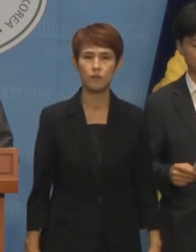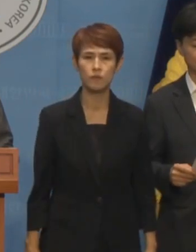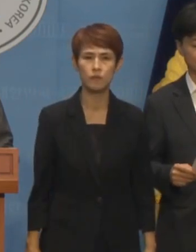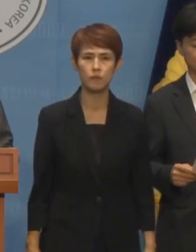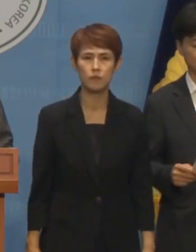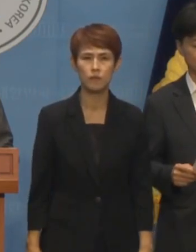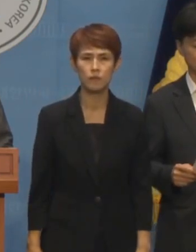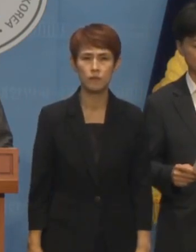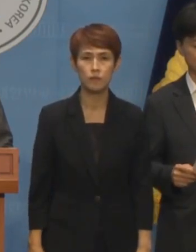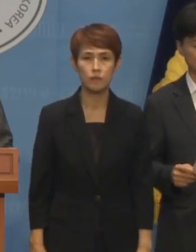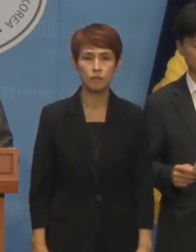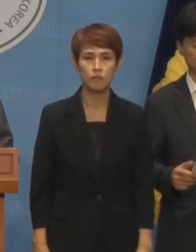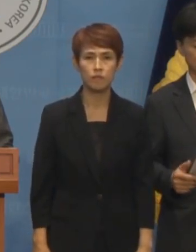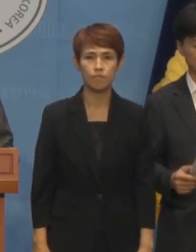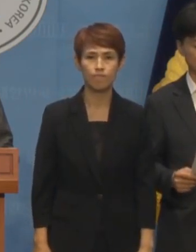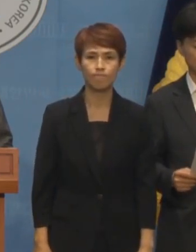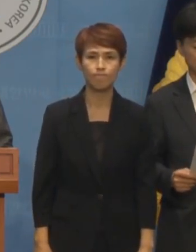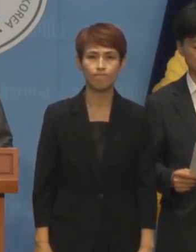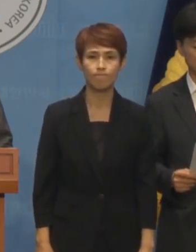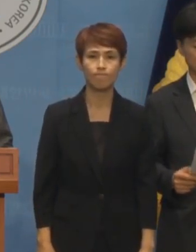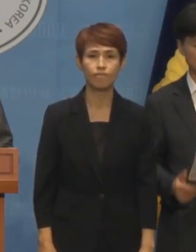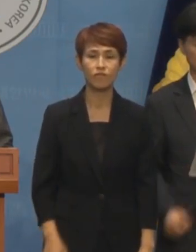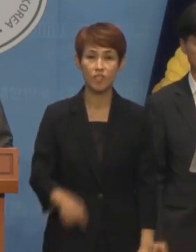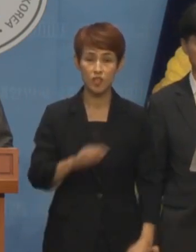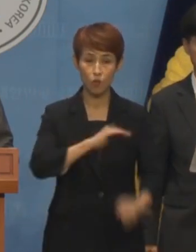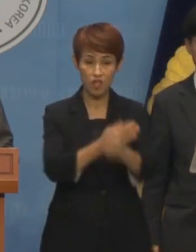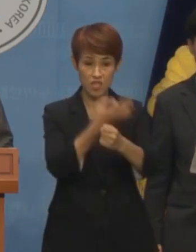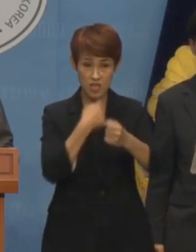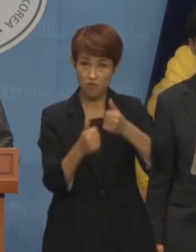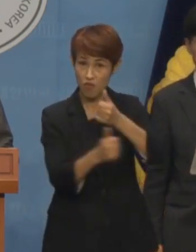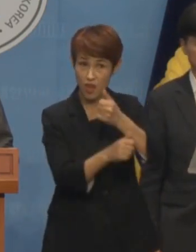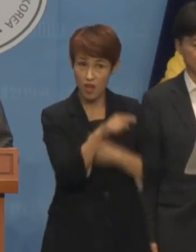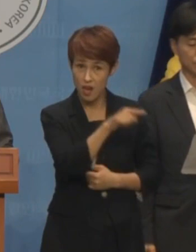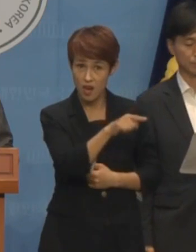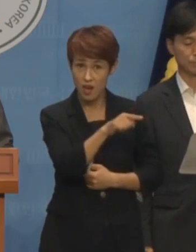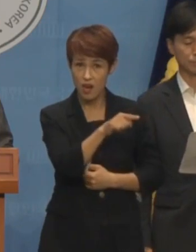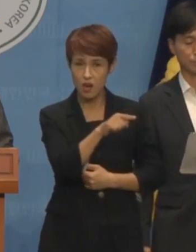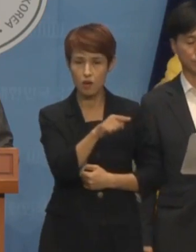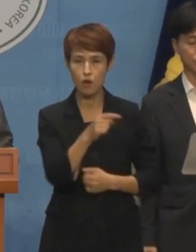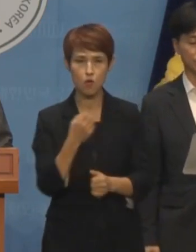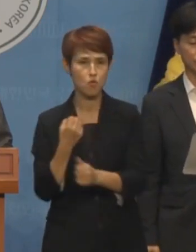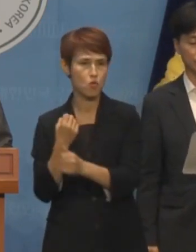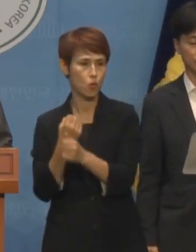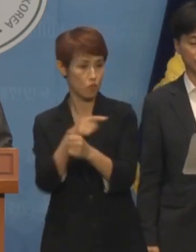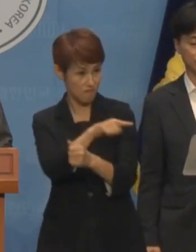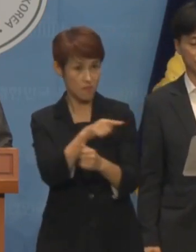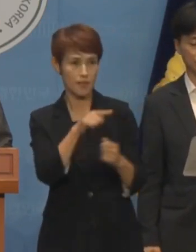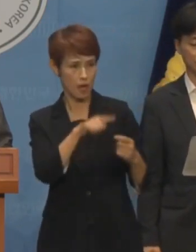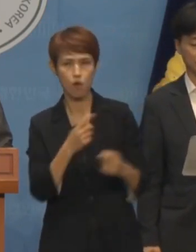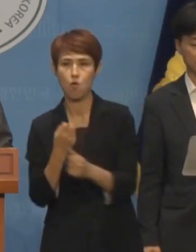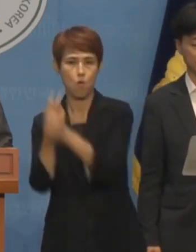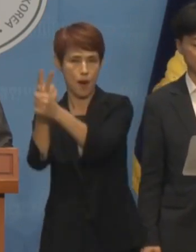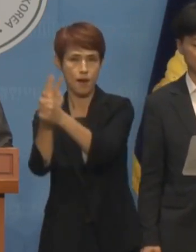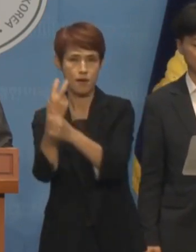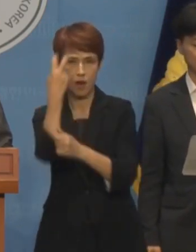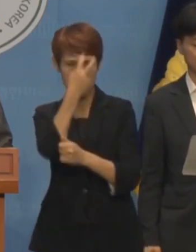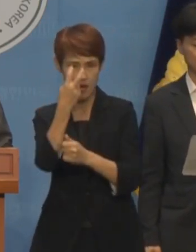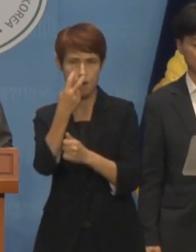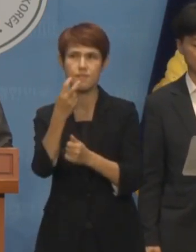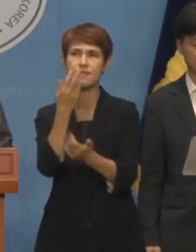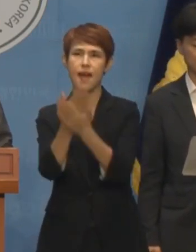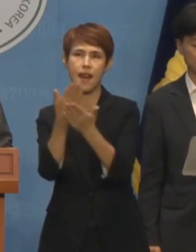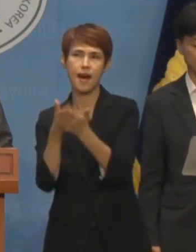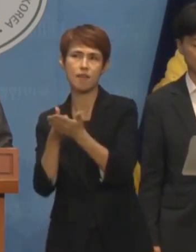것입니다. 그리고 그러한 권익위를 향한 추가적인 고발이나 감사원 감사 청구 등의